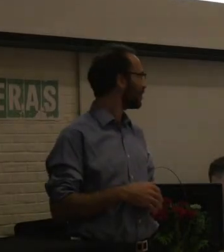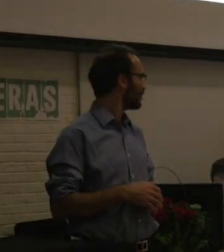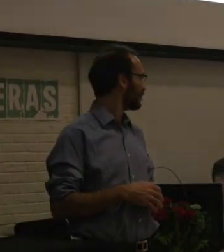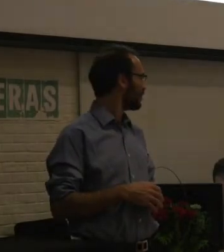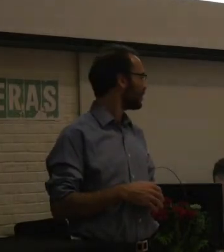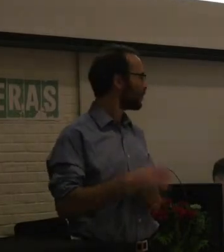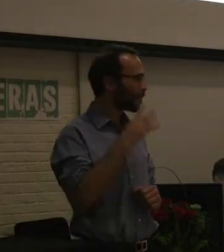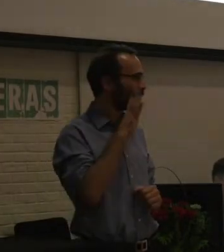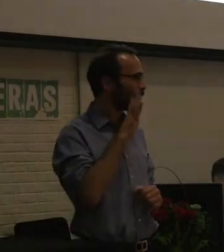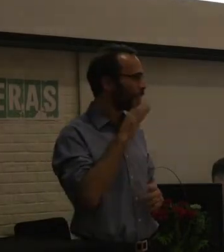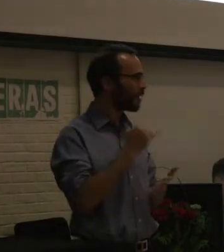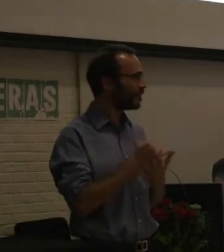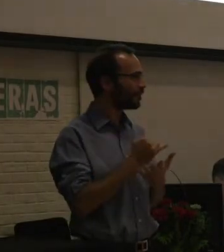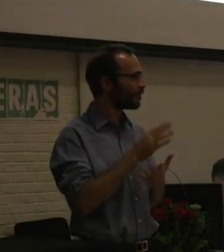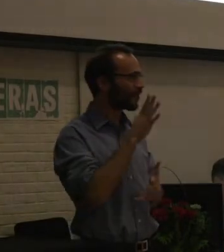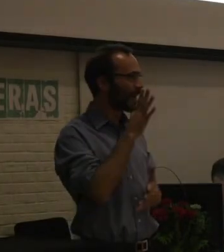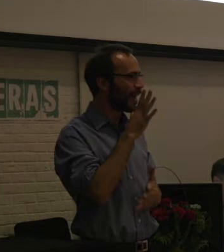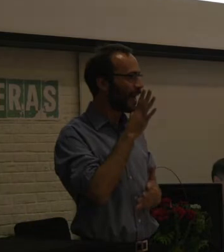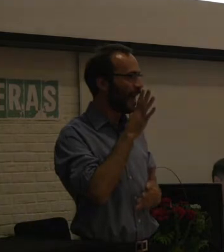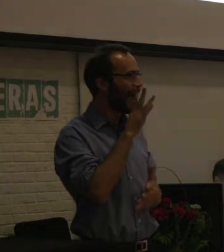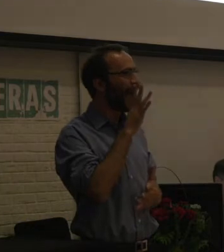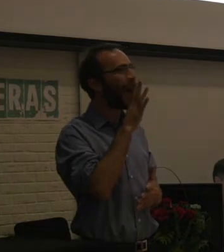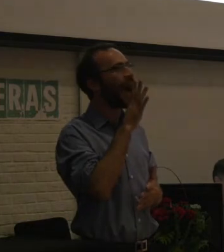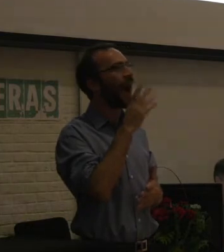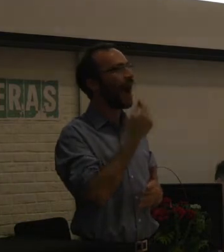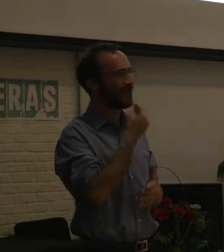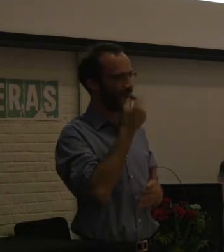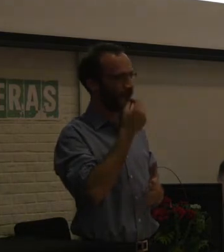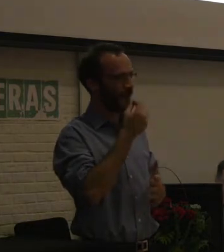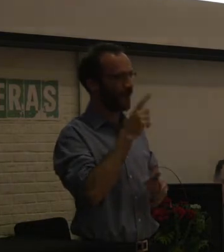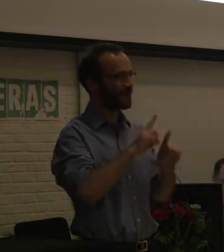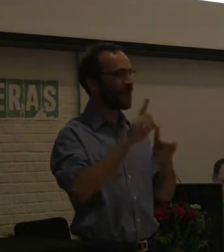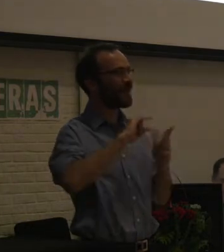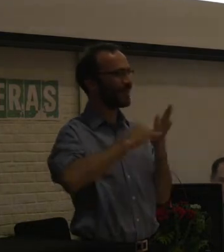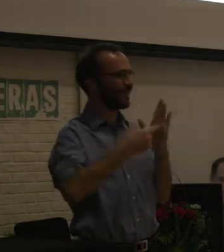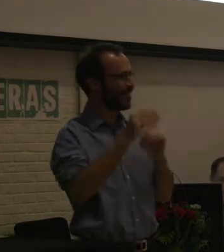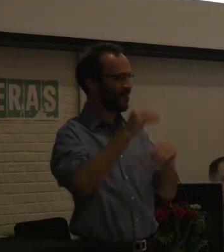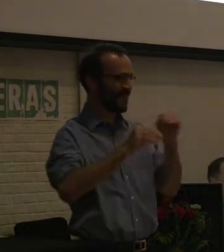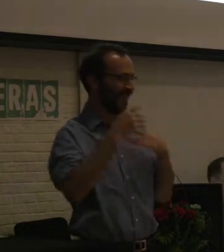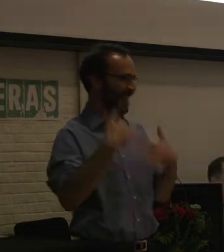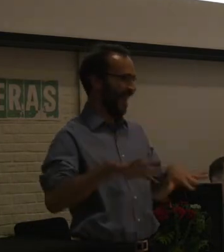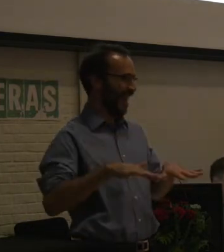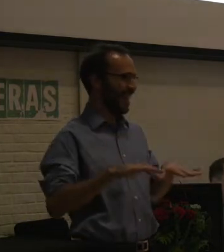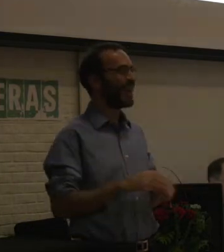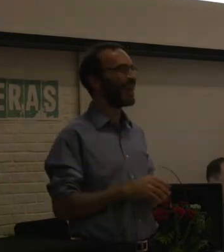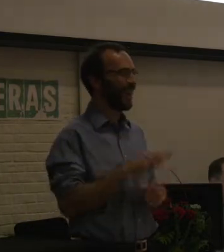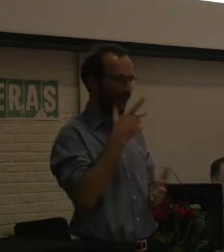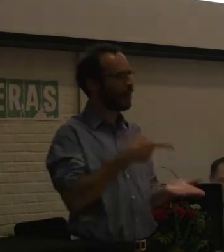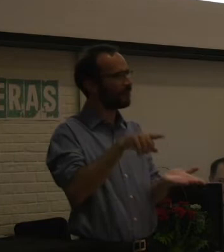vamos a ver si, aunque pese a los problemas mejor, técnicos, sí. Ahora ya sí. Bueno, pues de nuevo, muy buenas tardes